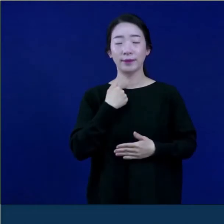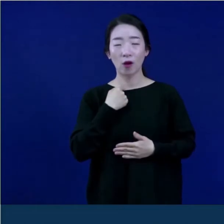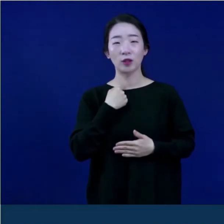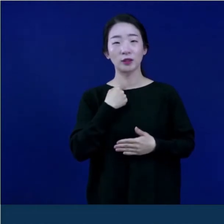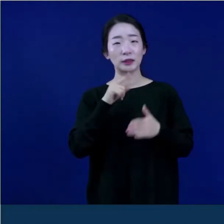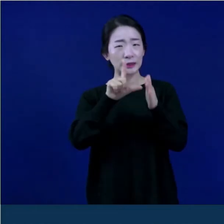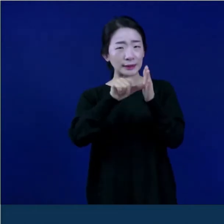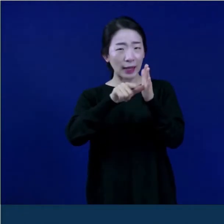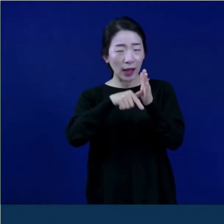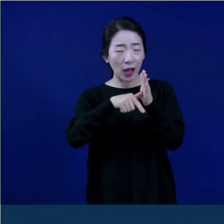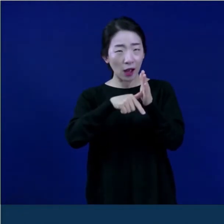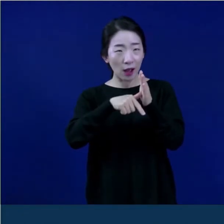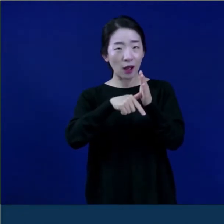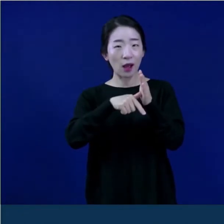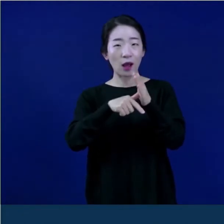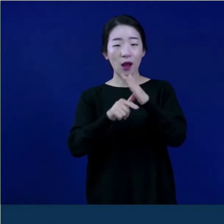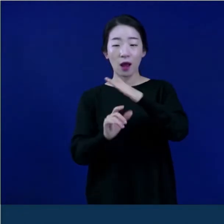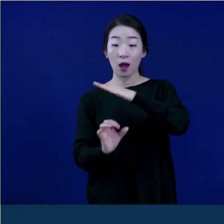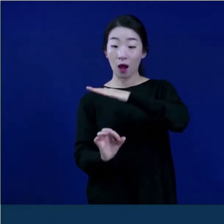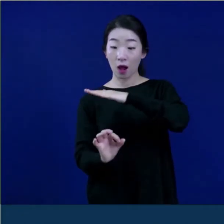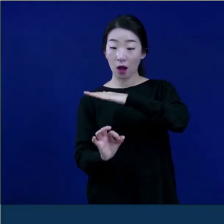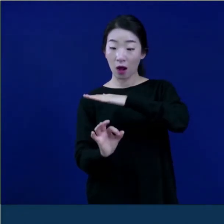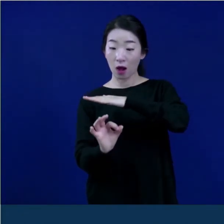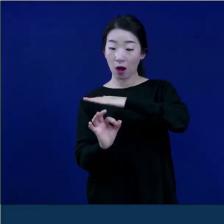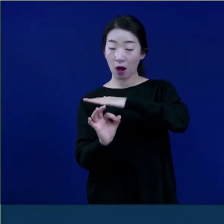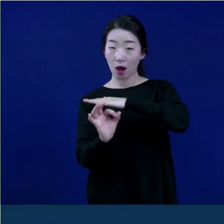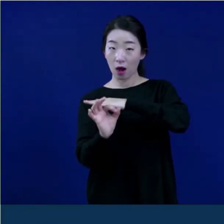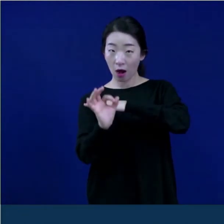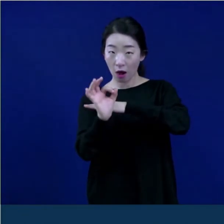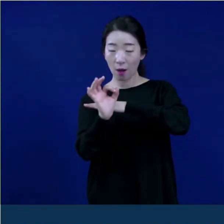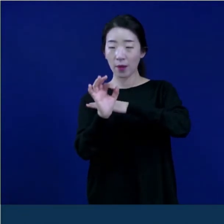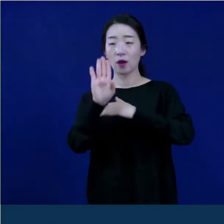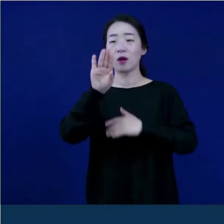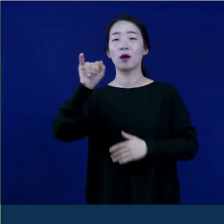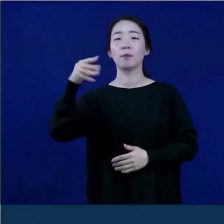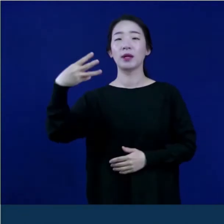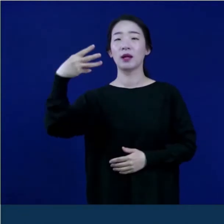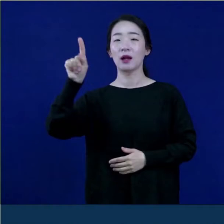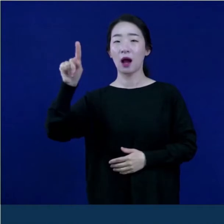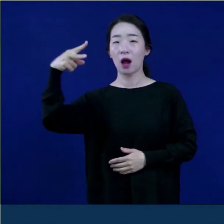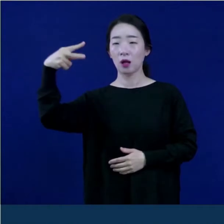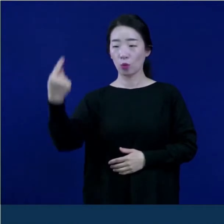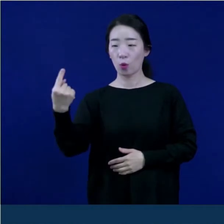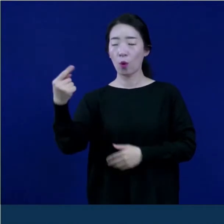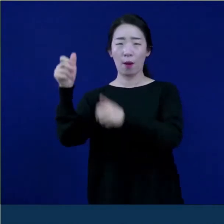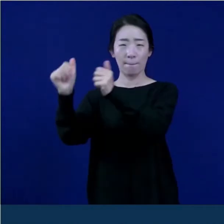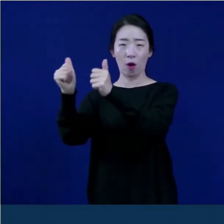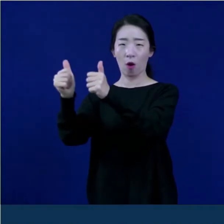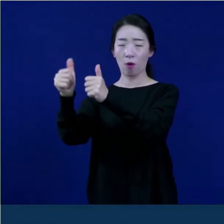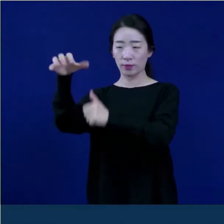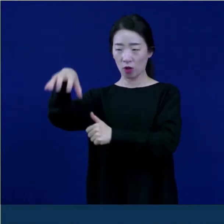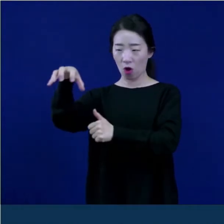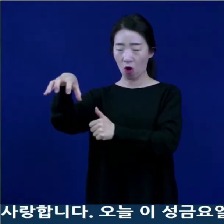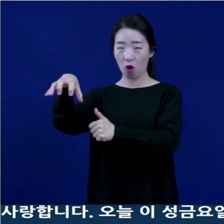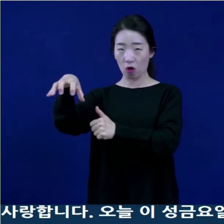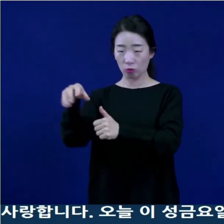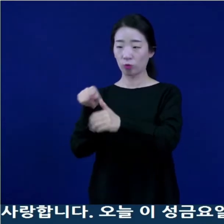의하면 해가 뜨면 빌라도 법정으로 옮겨지죠. 빌라도